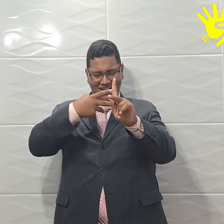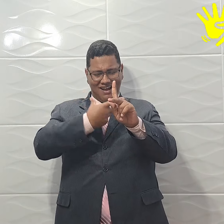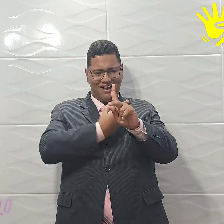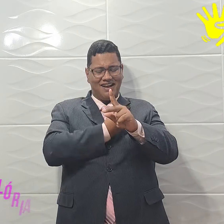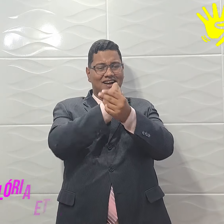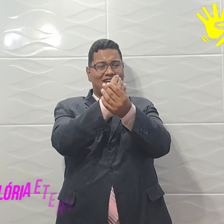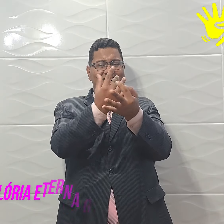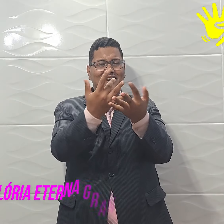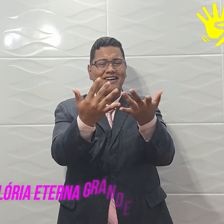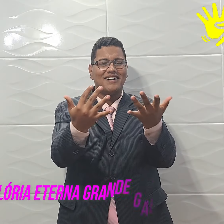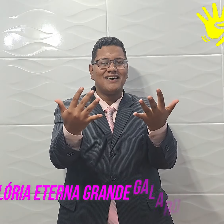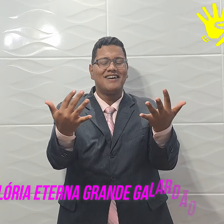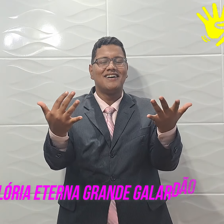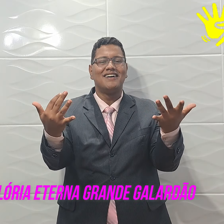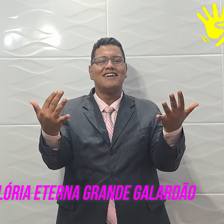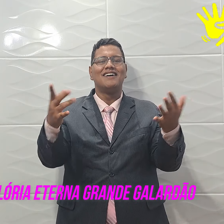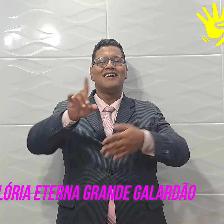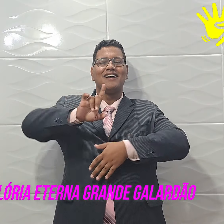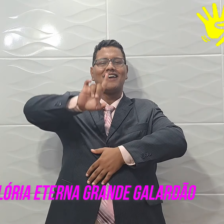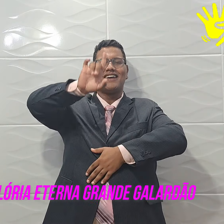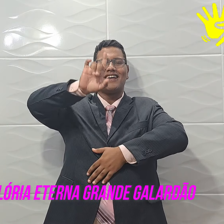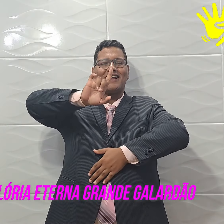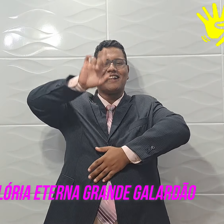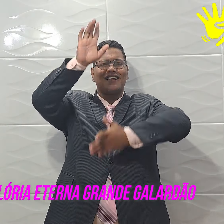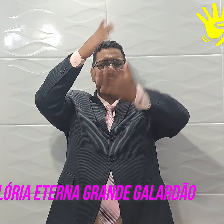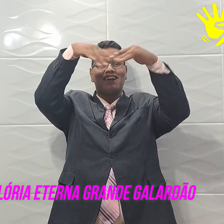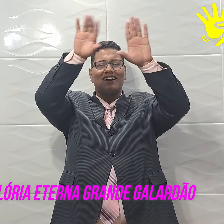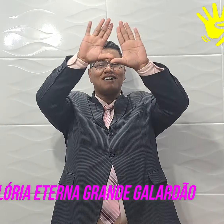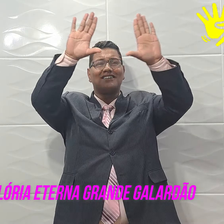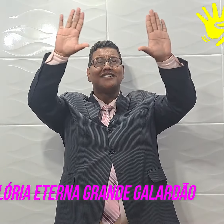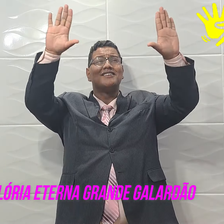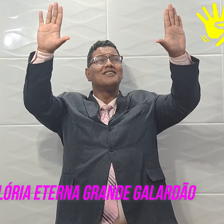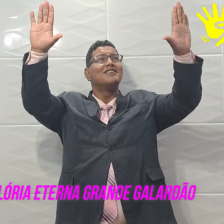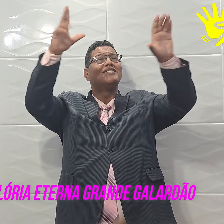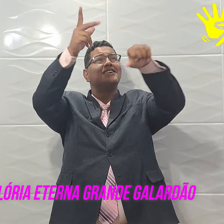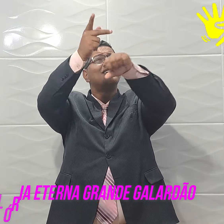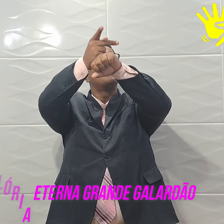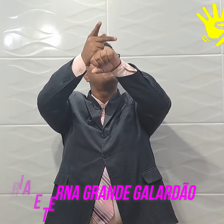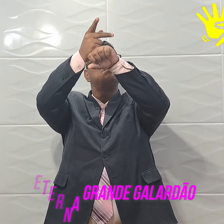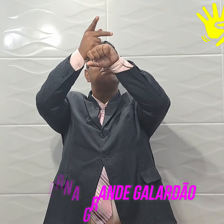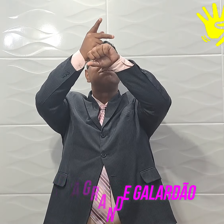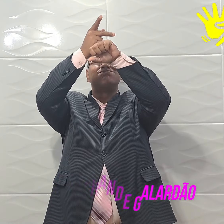E na glória eterna grande galardão